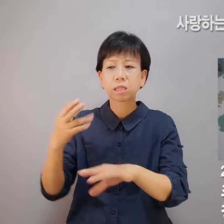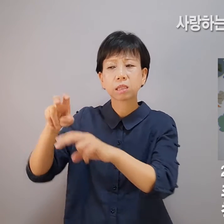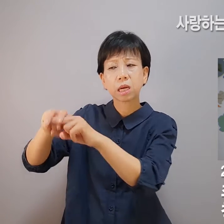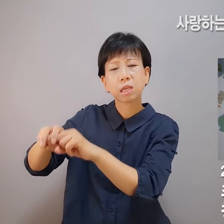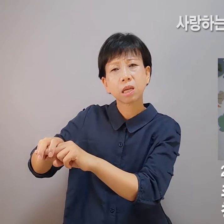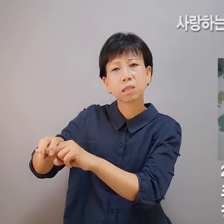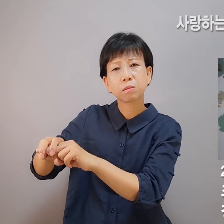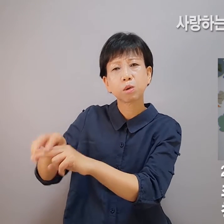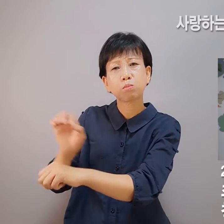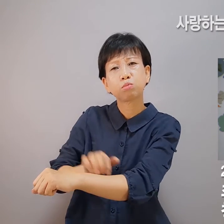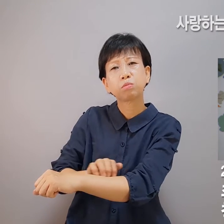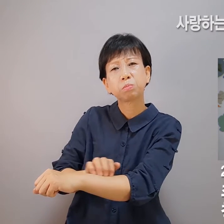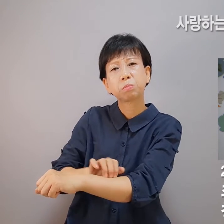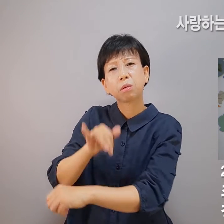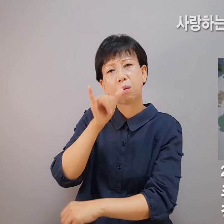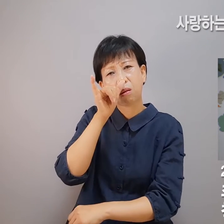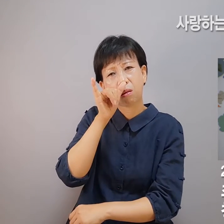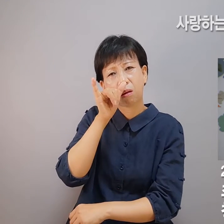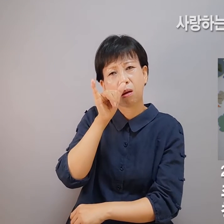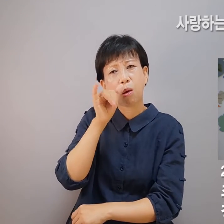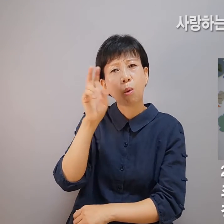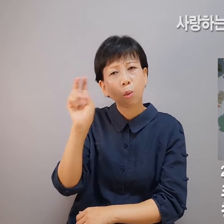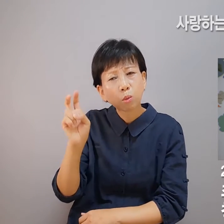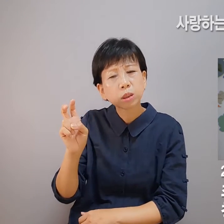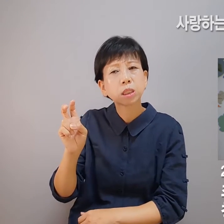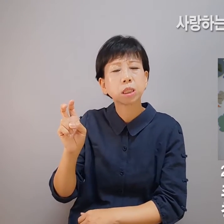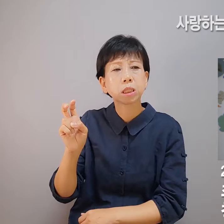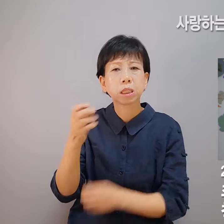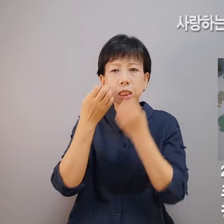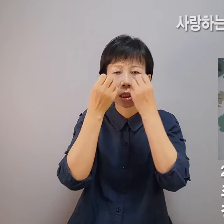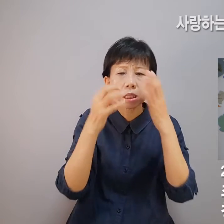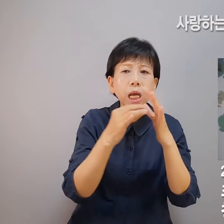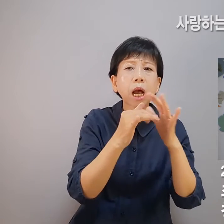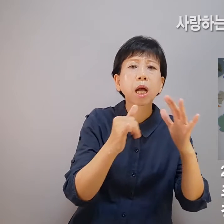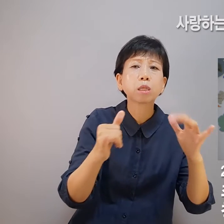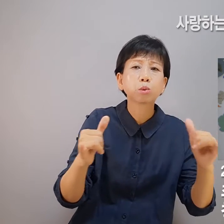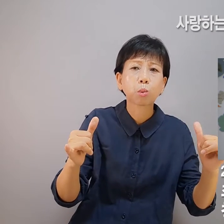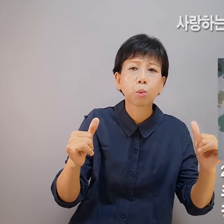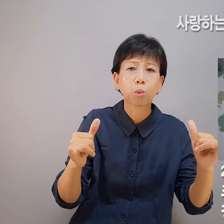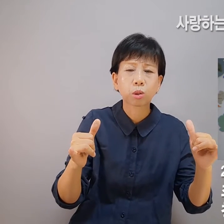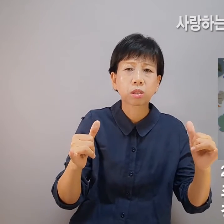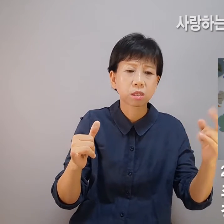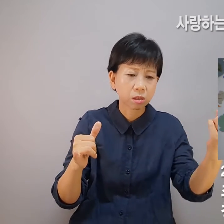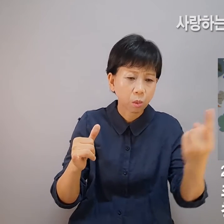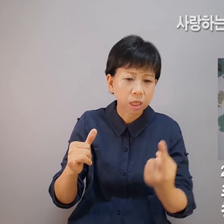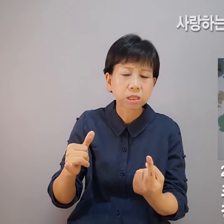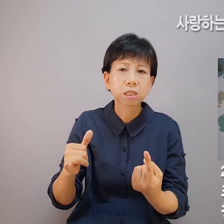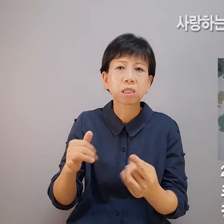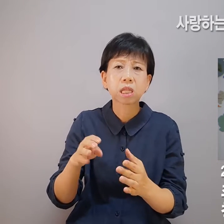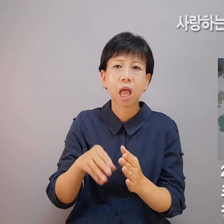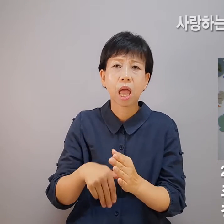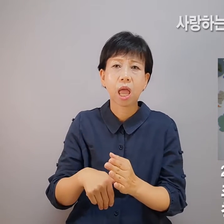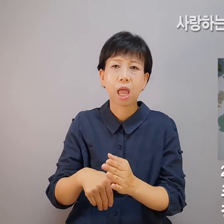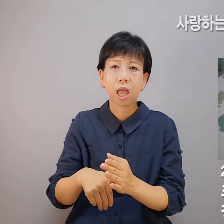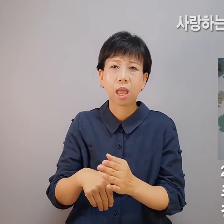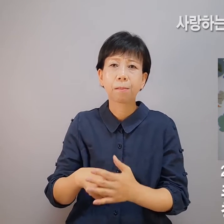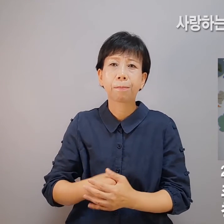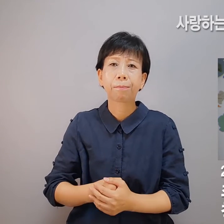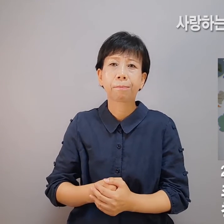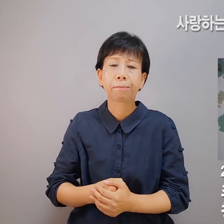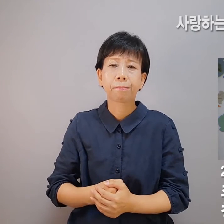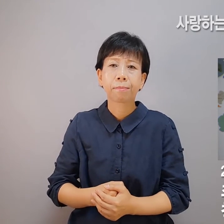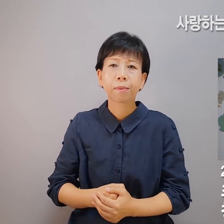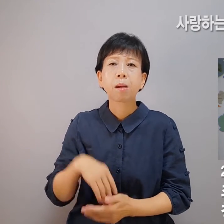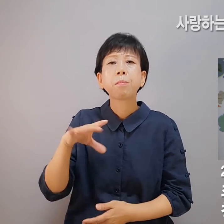있거든요. 그래도 혹시나 뭐 새로 오신 분들이나 뭐 이런 분들이 좀 자리가 먼저 앉아서 좀